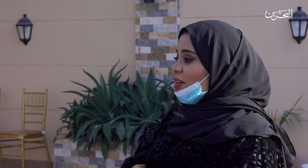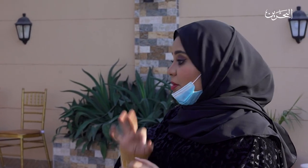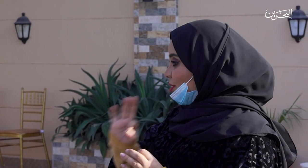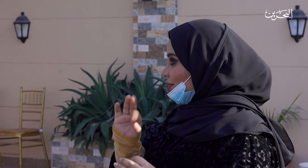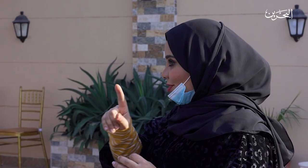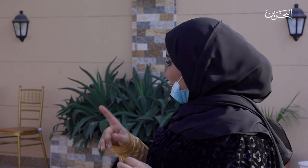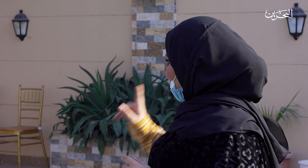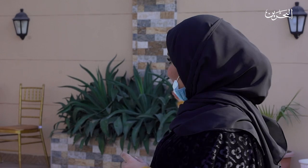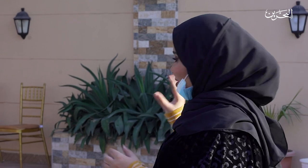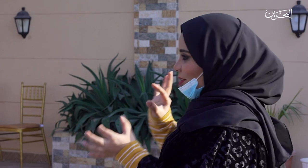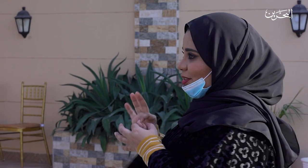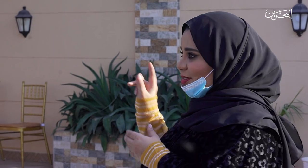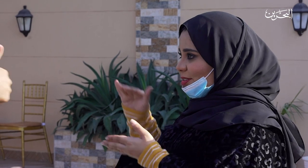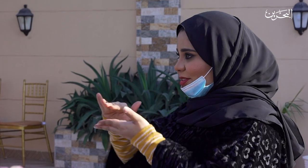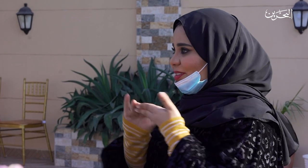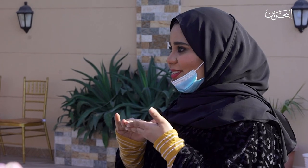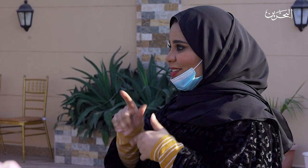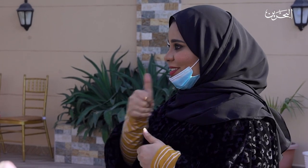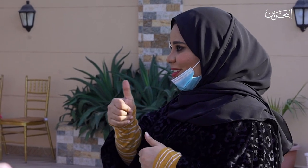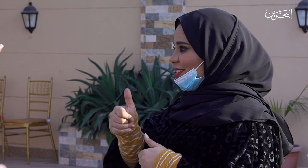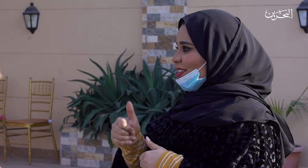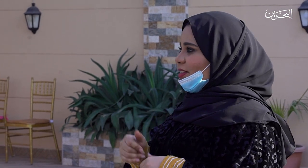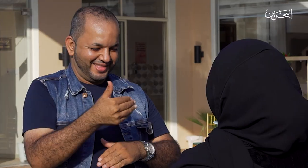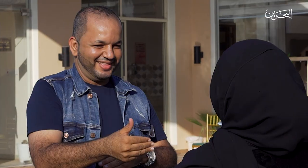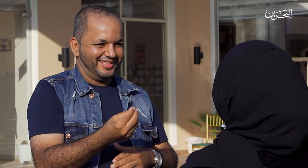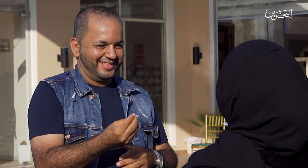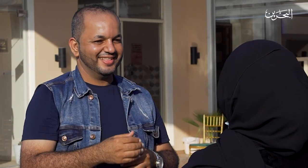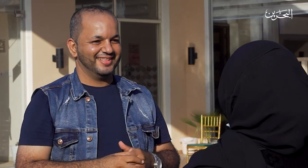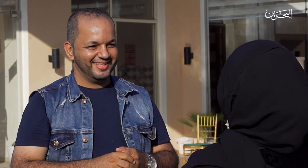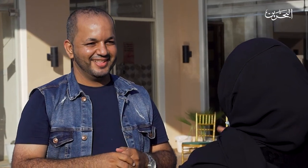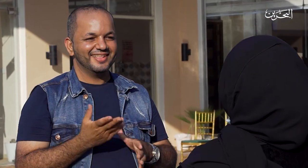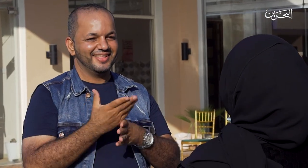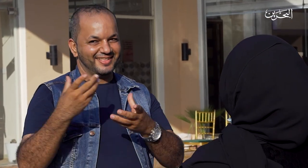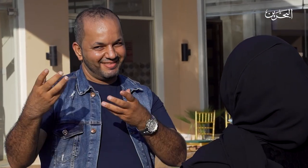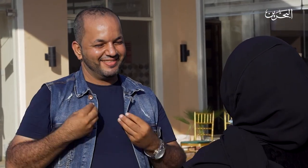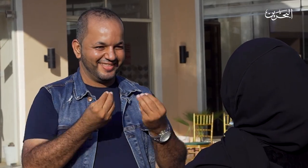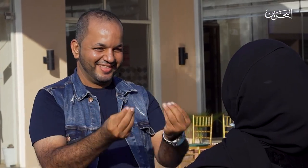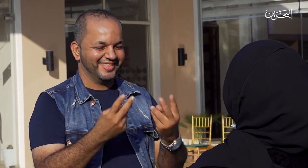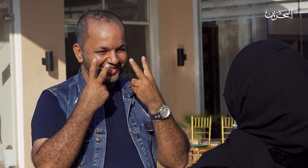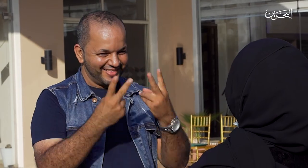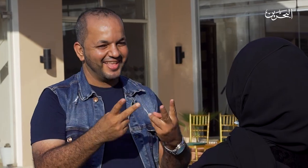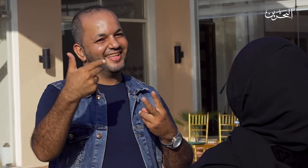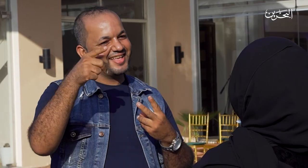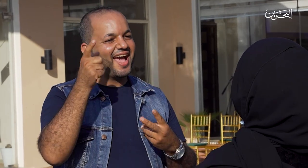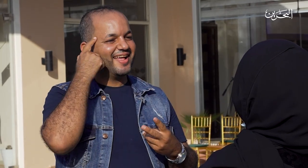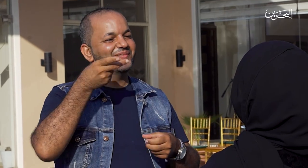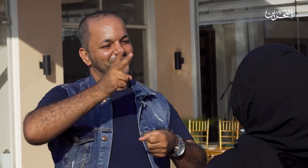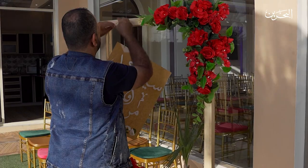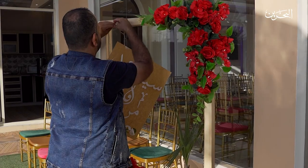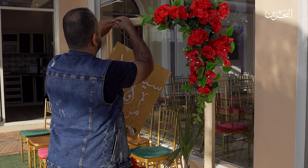لغة الإشارة، لتعرفنا عن قرب على أشخاص من الصم، وتحديداً مع جائحة الكورونا كيف استمروا